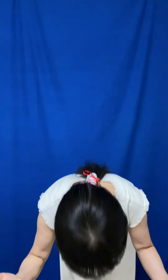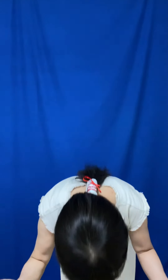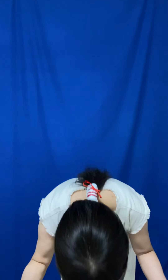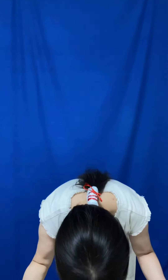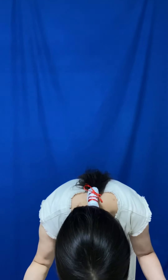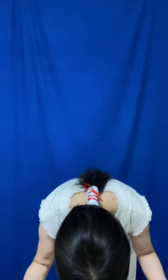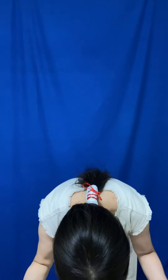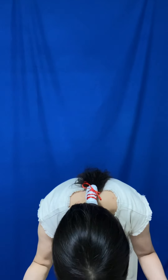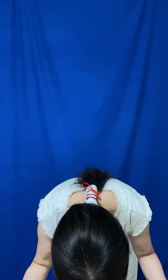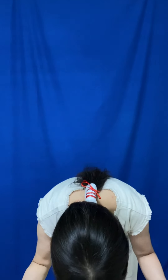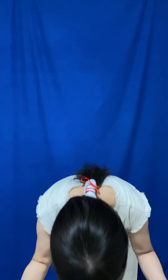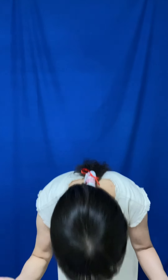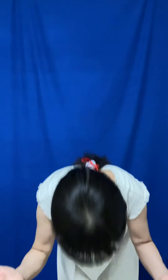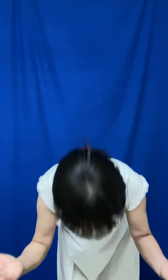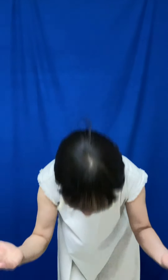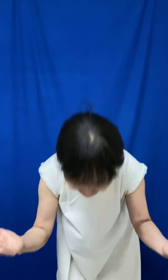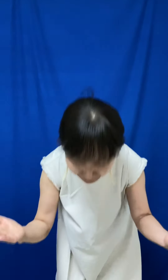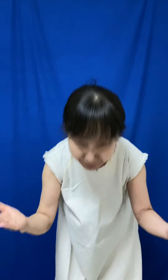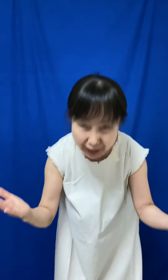ホミカミ。